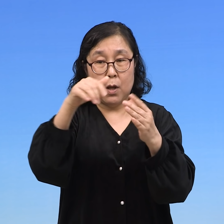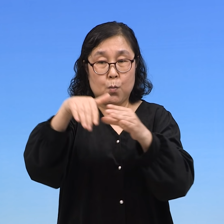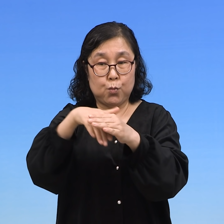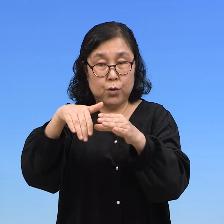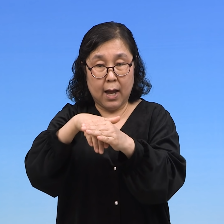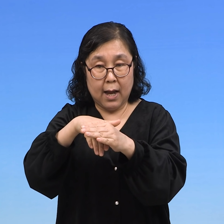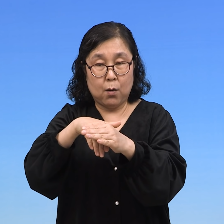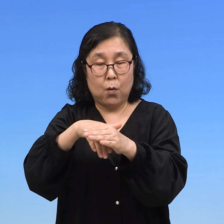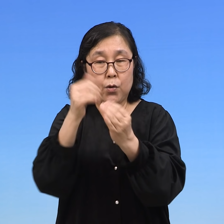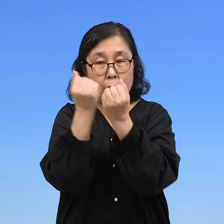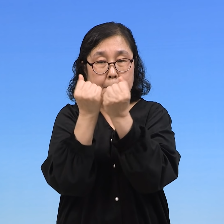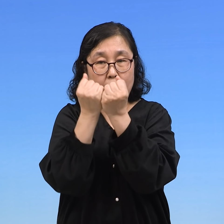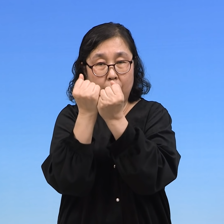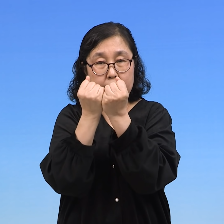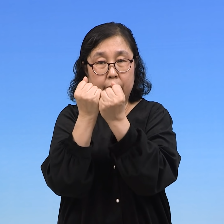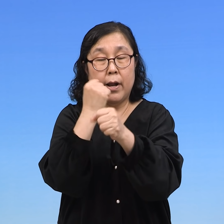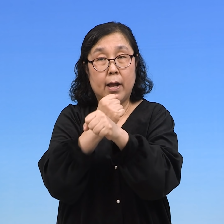코드로 끌고 가는 가면요